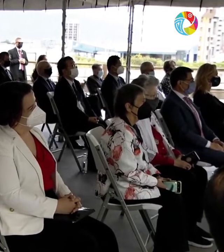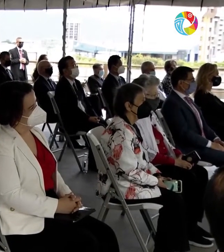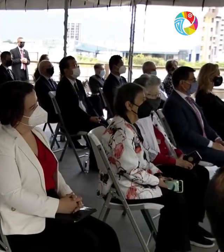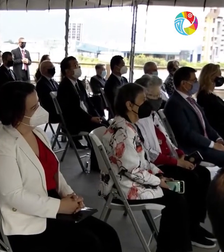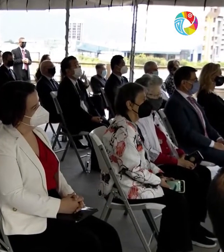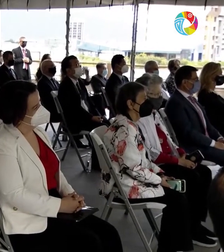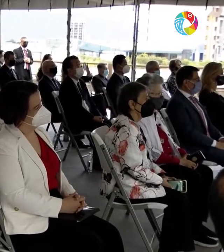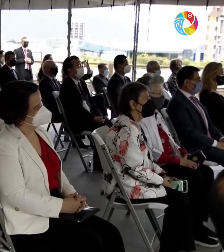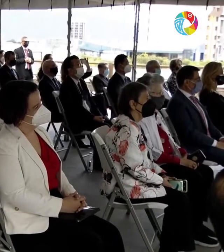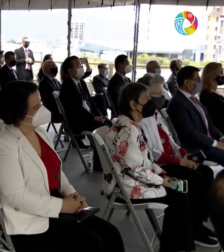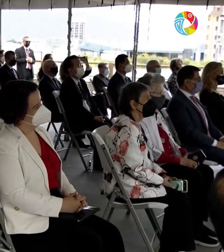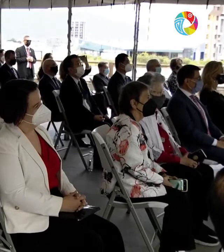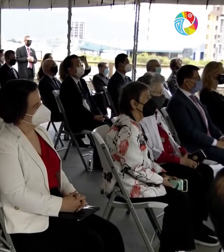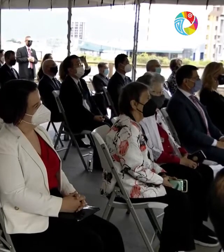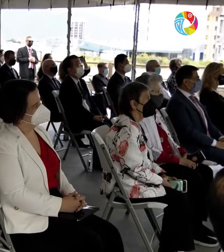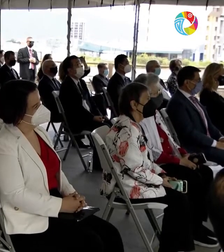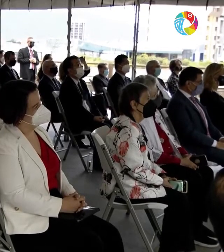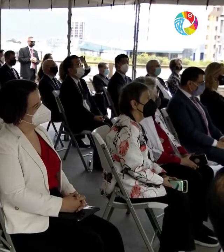buenos días a